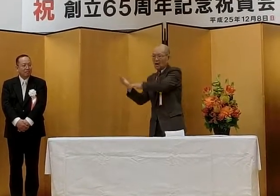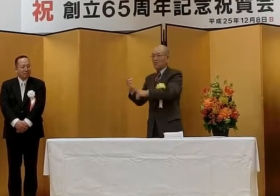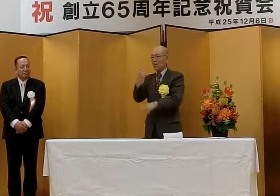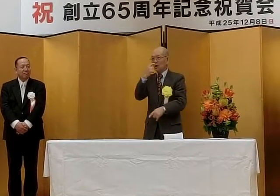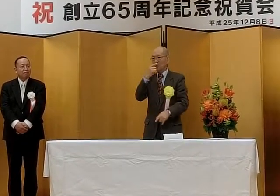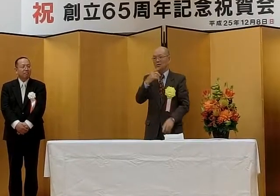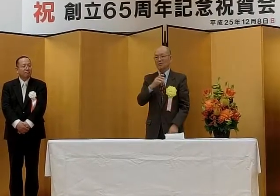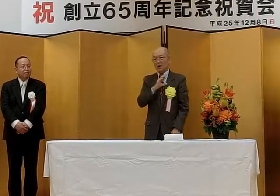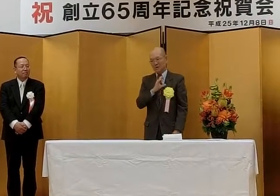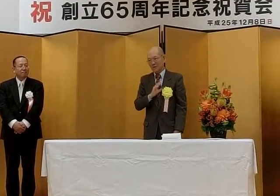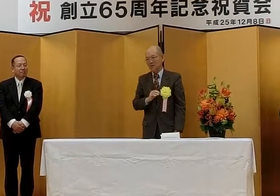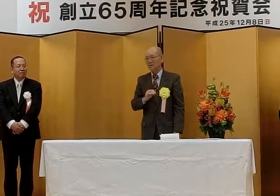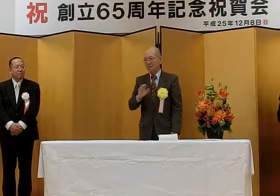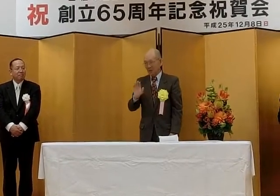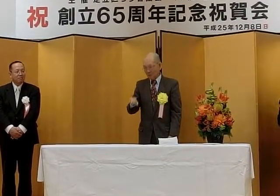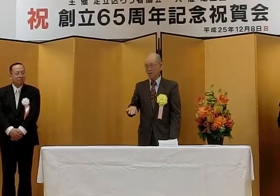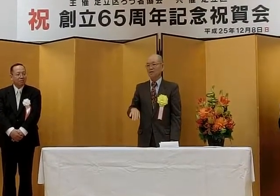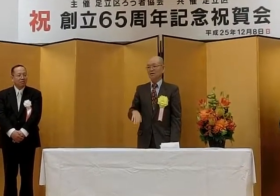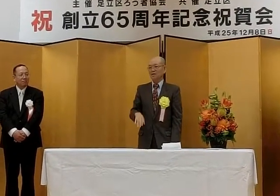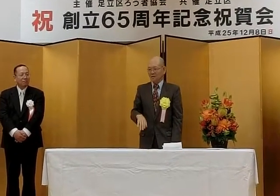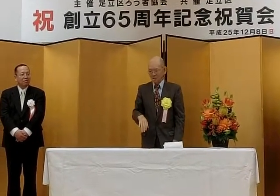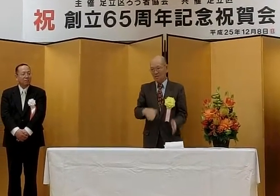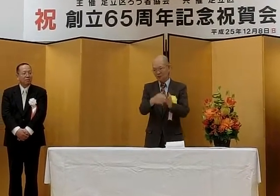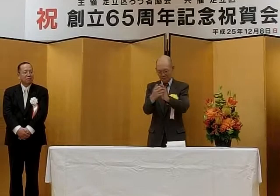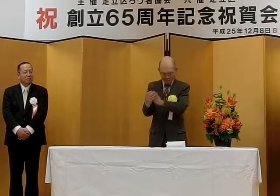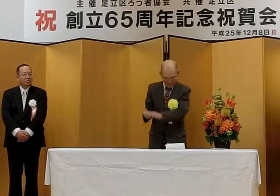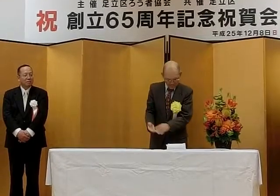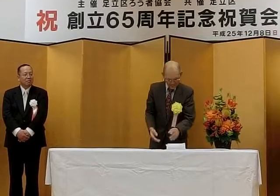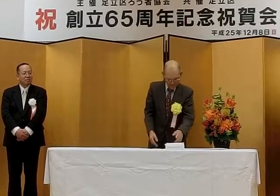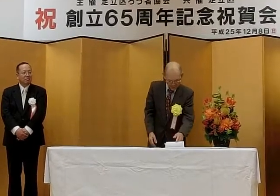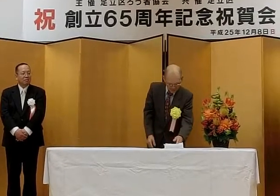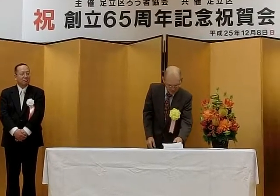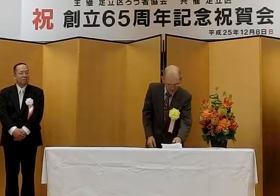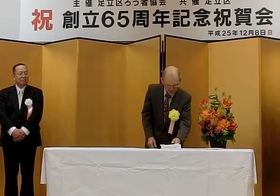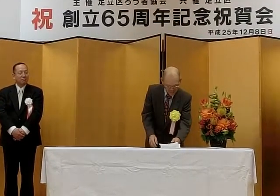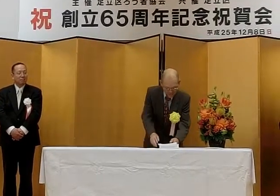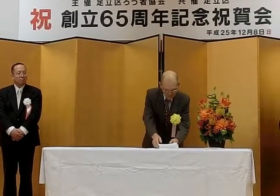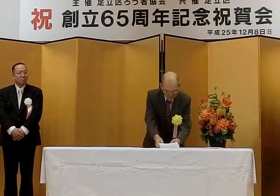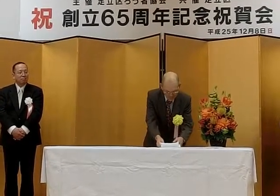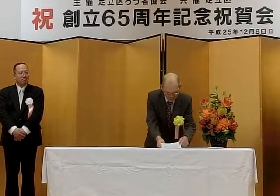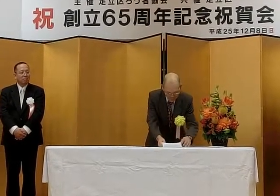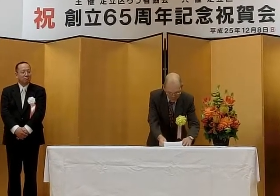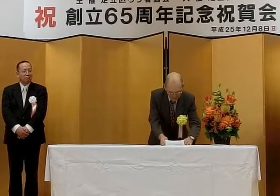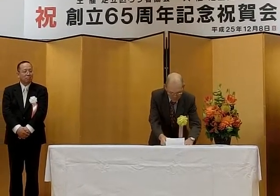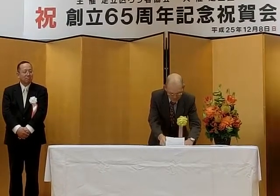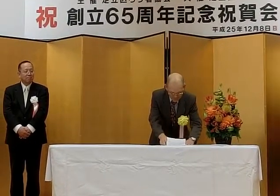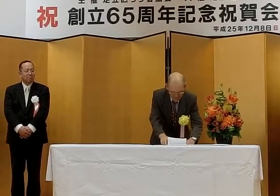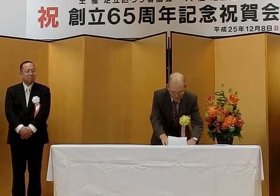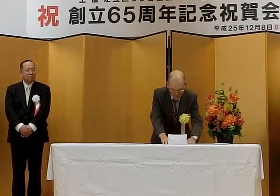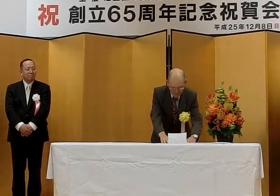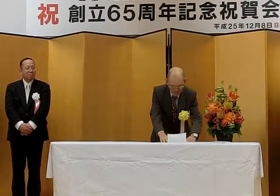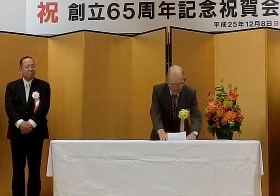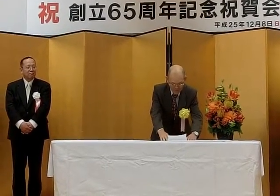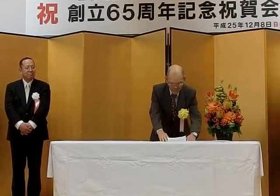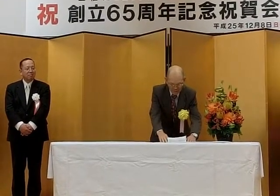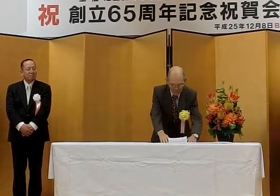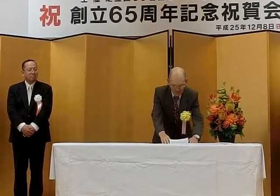先輩は、まあ、大勢の方が亡くなってしまいとても寂しい思いをしております。